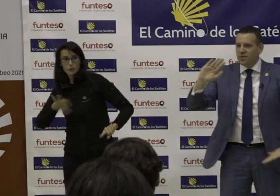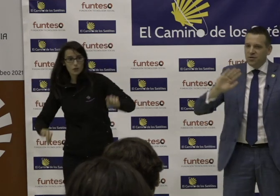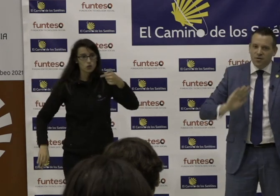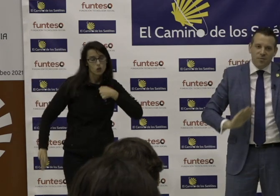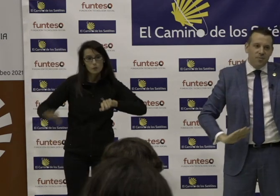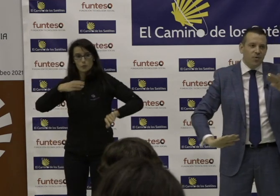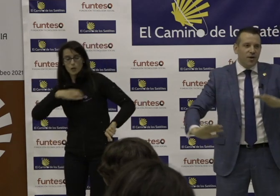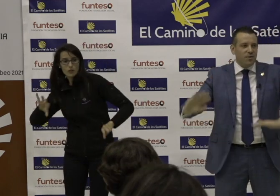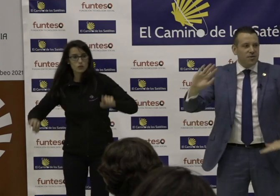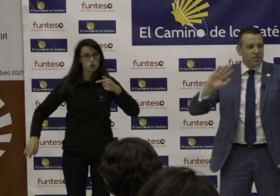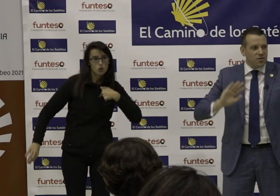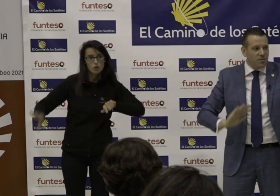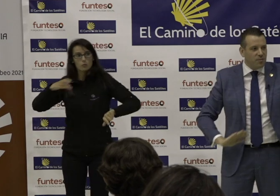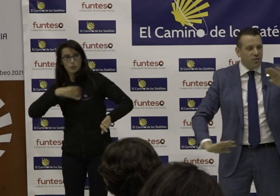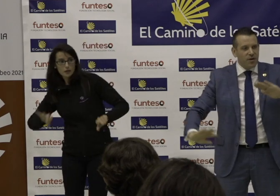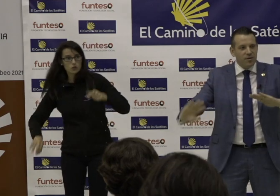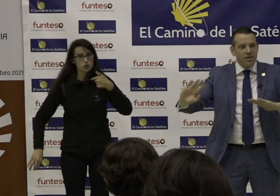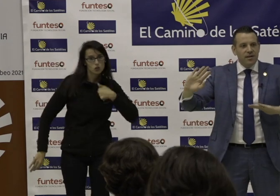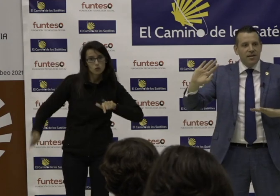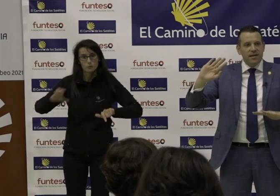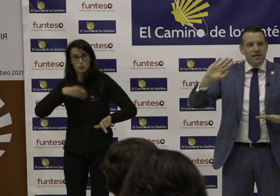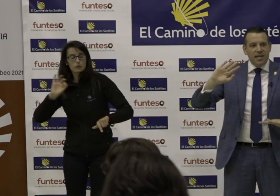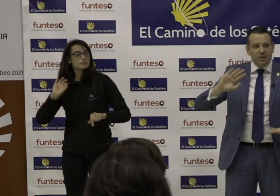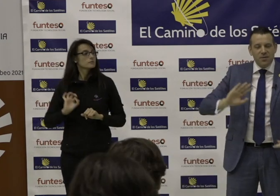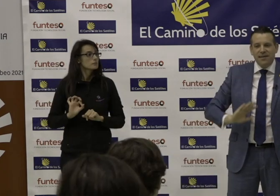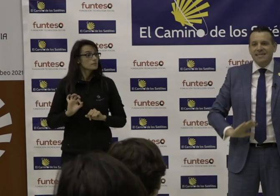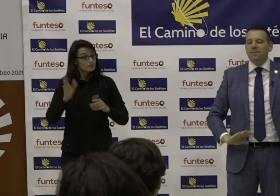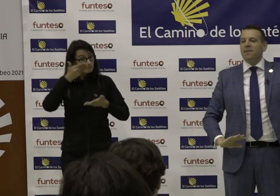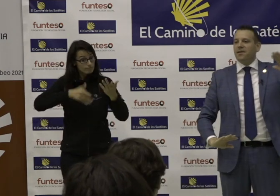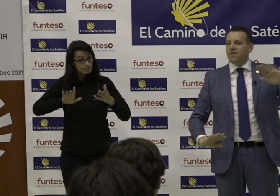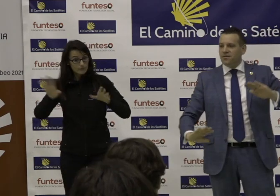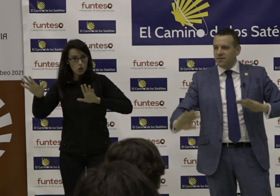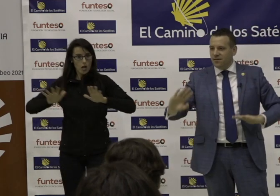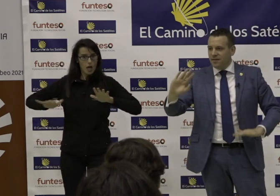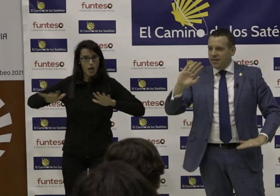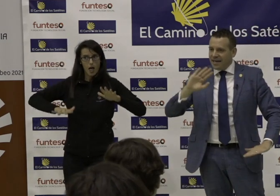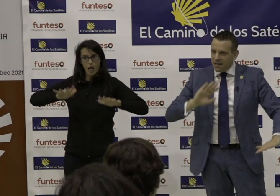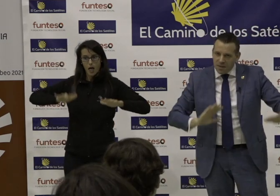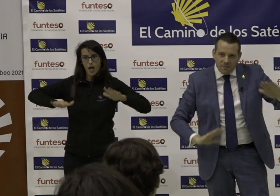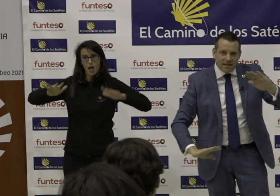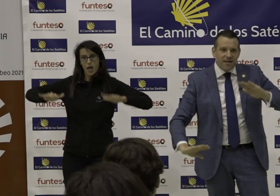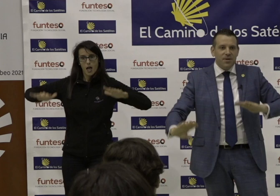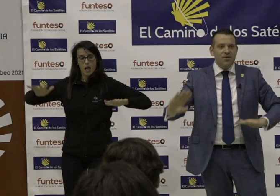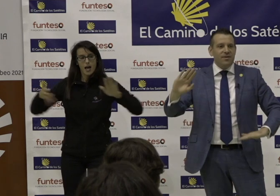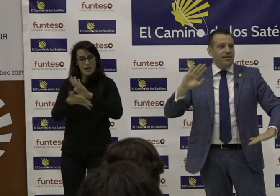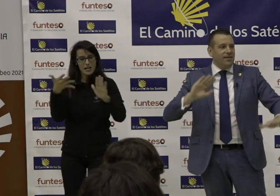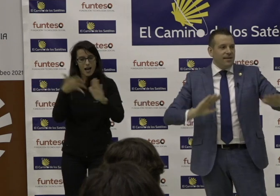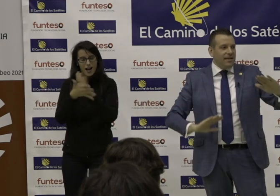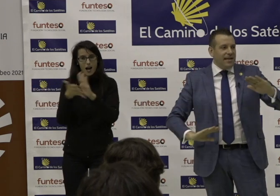puedo. Yo puedo. Yo puedo. Y vamos a hacer esta vibración cada vez más